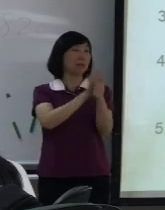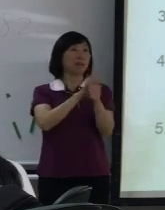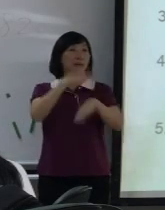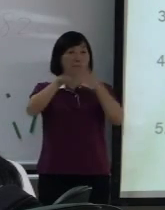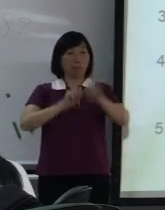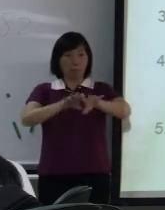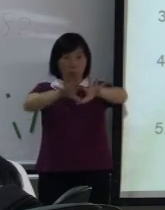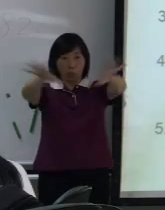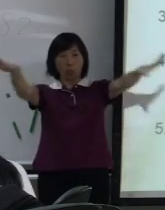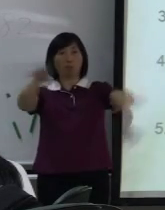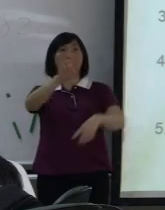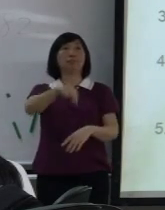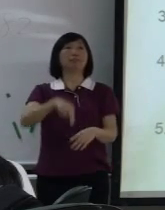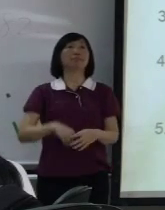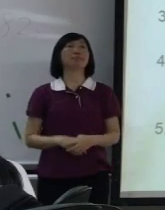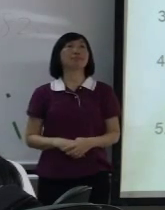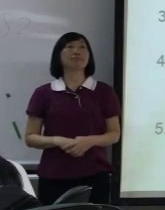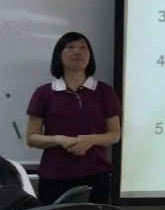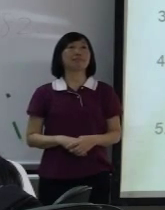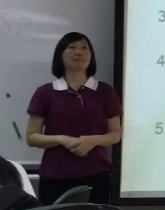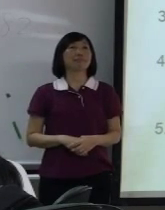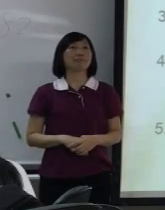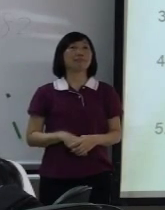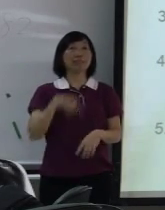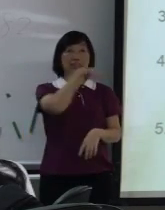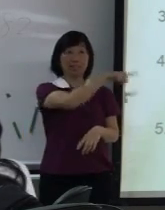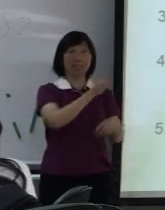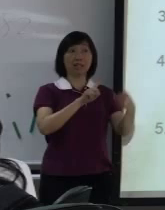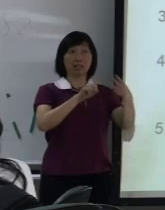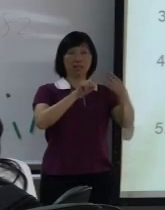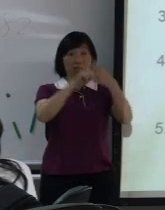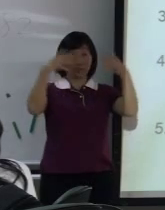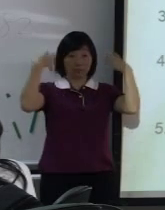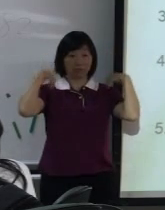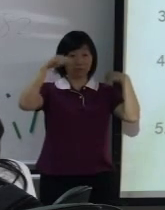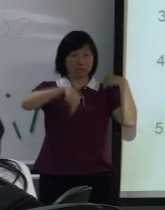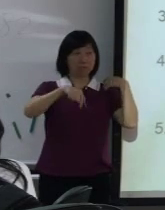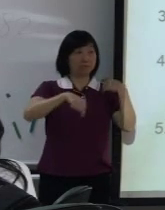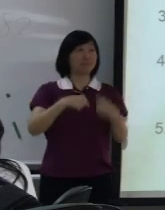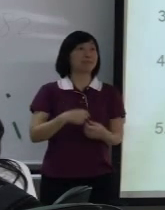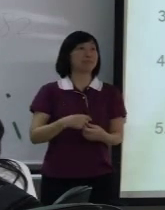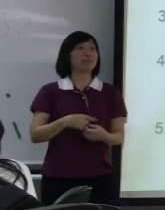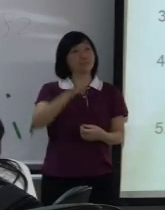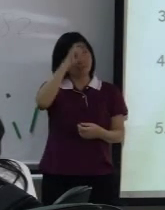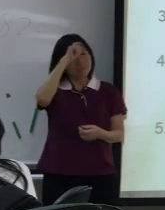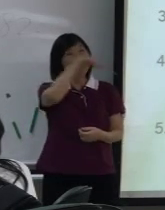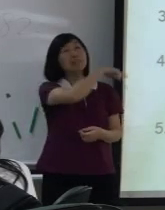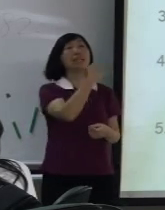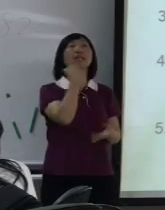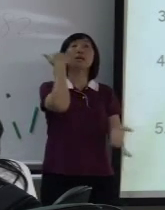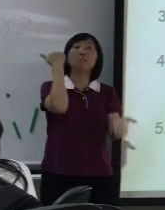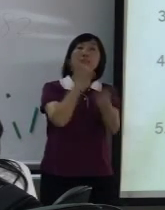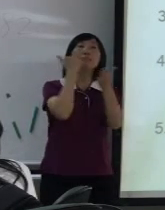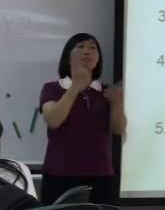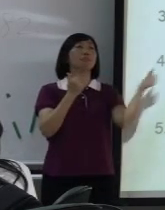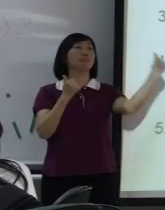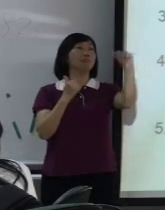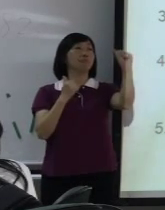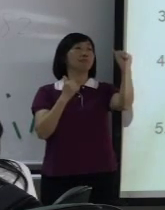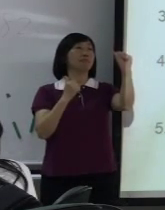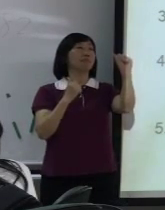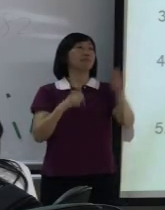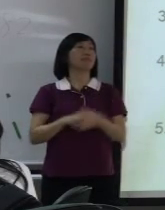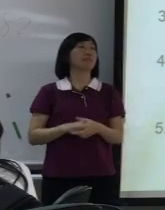要功能。 这个是主办单位希望达到的这五